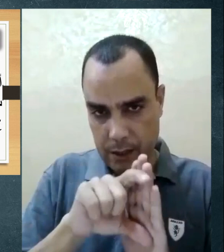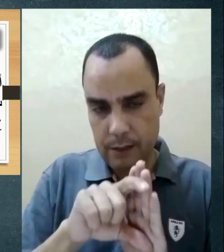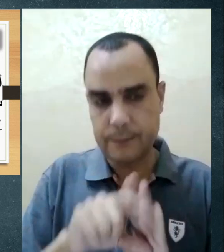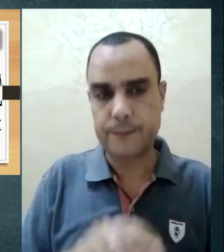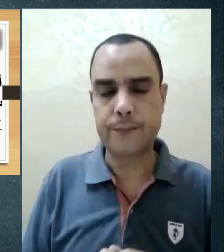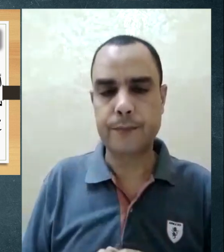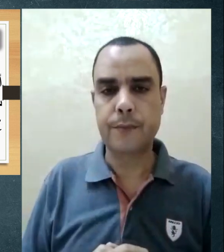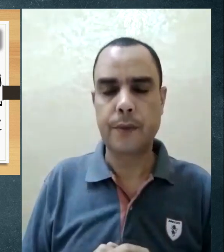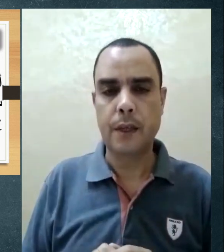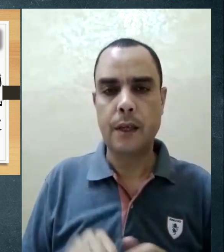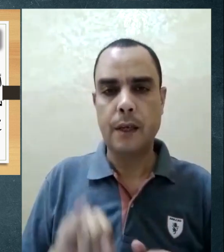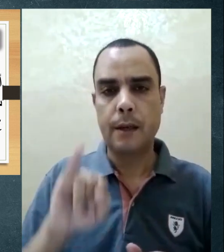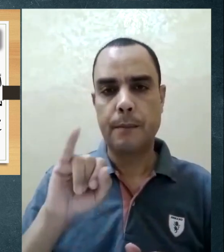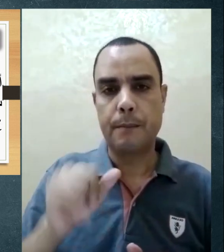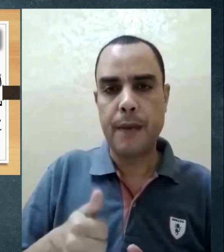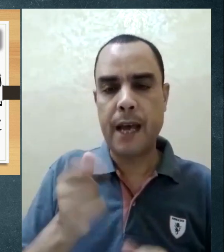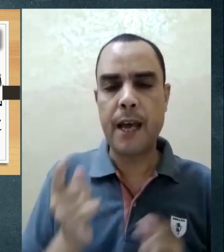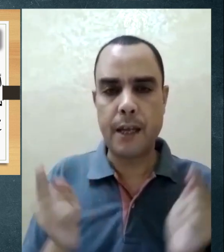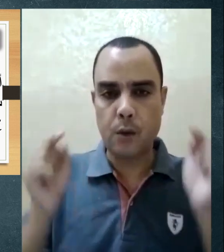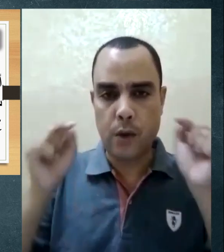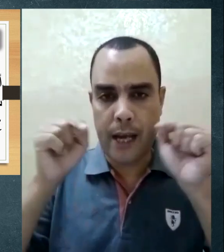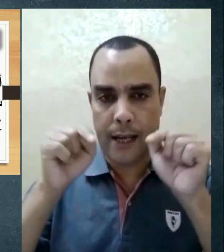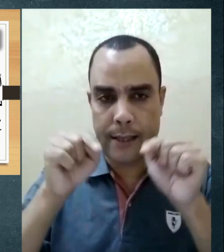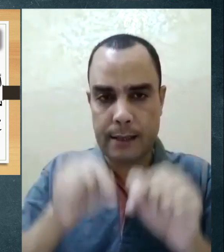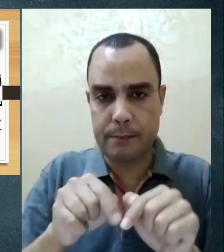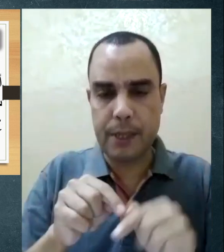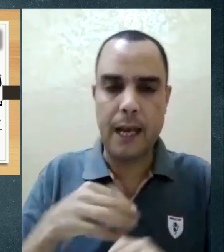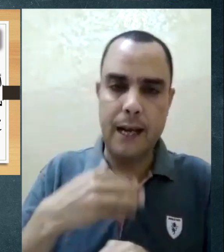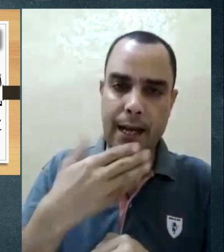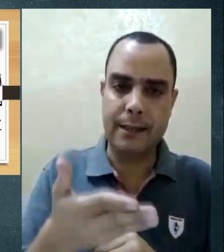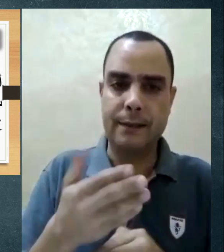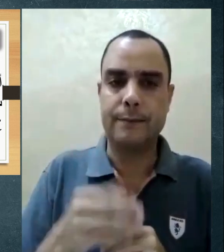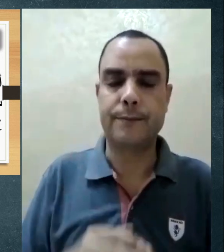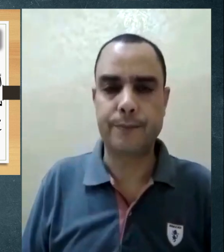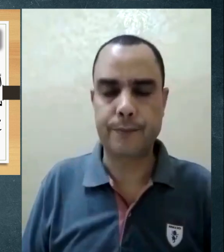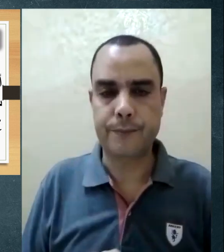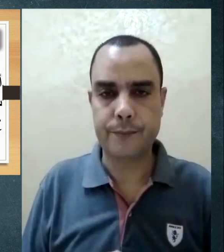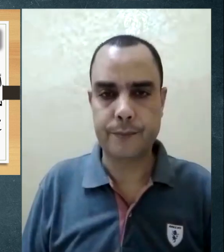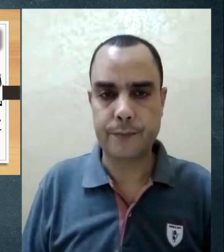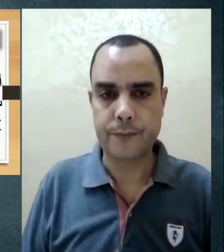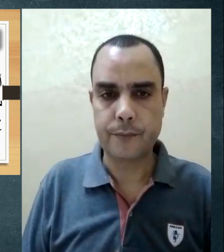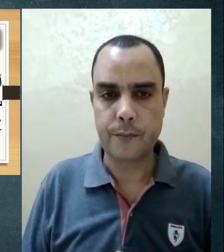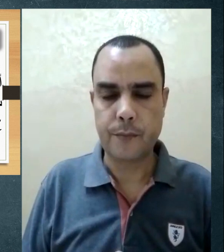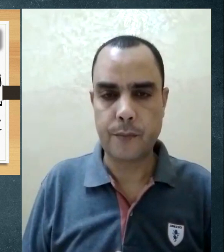من الفقرة ما يناسب الآتي: